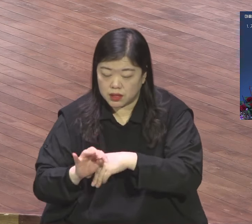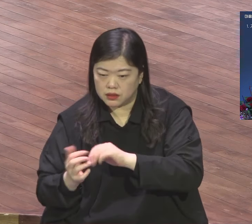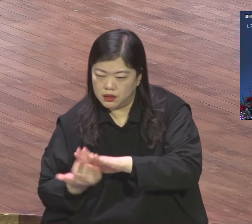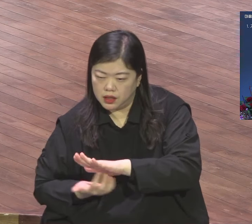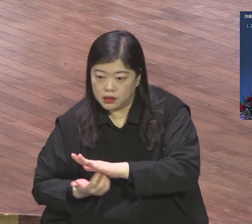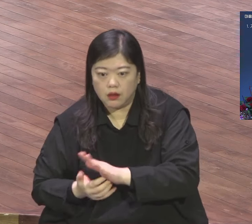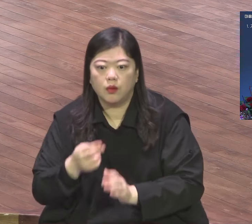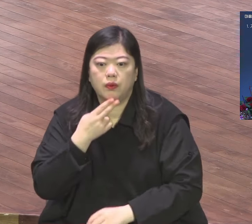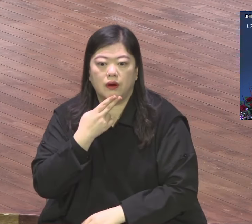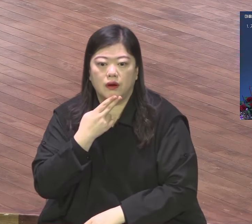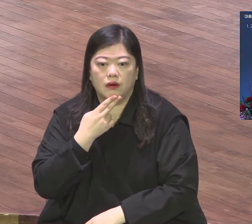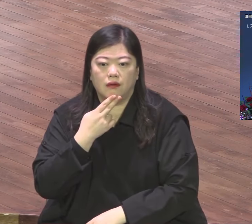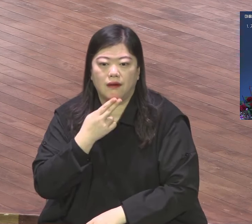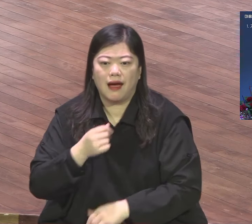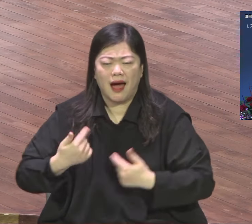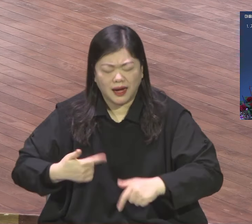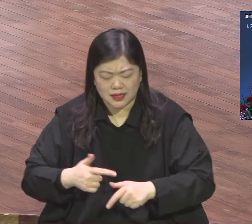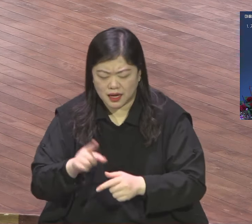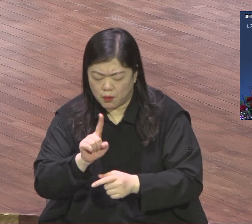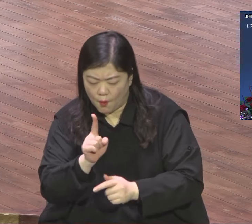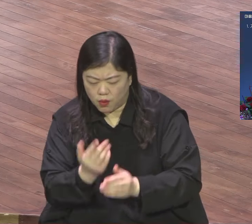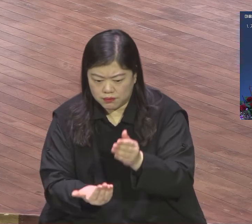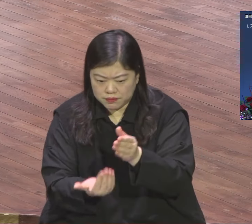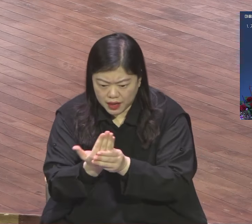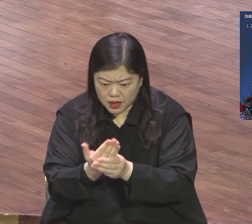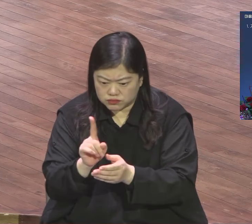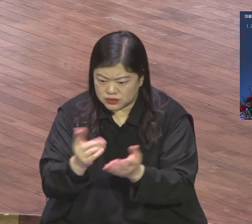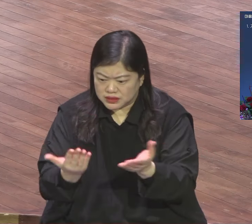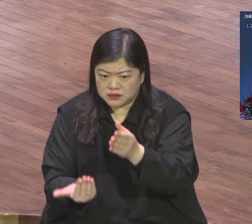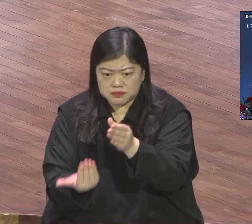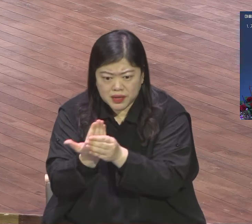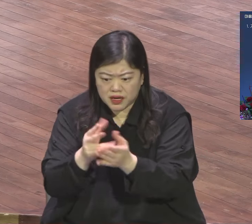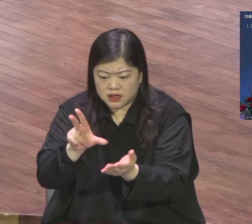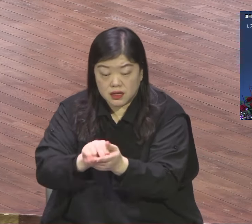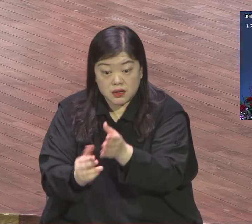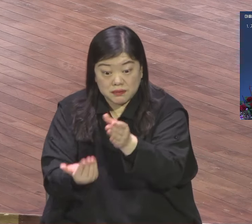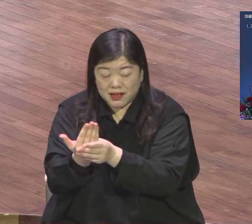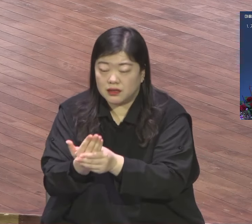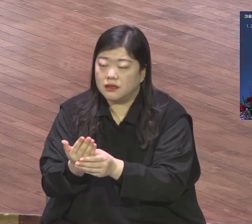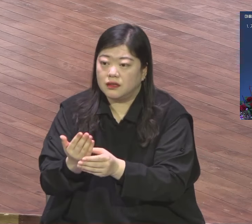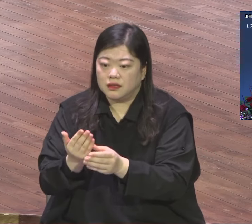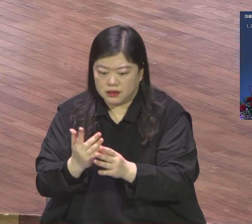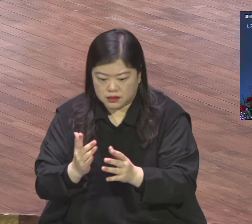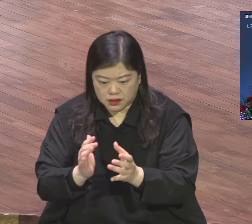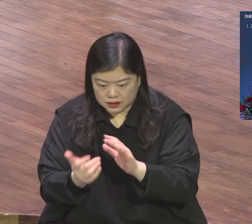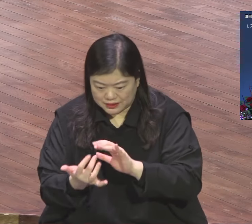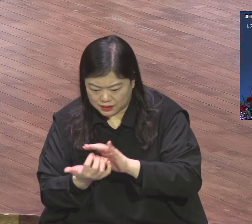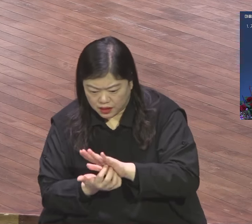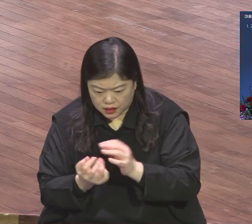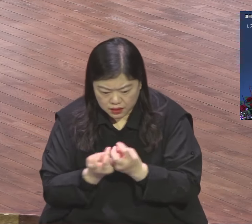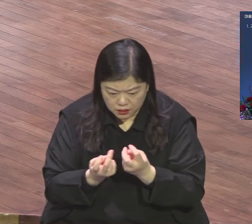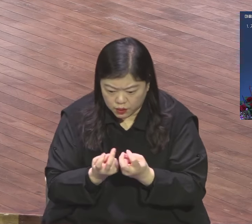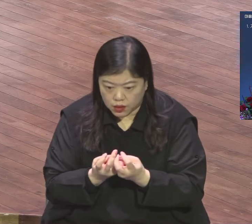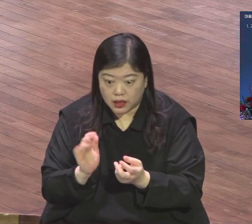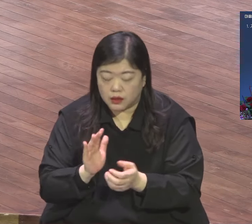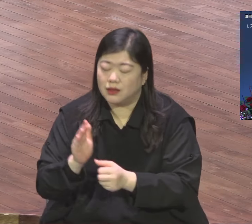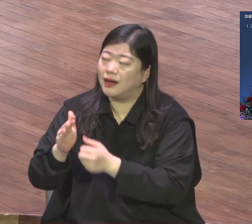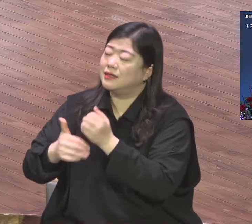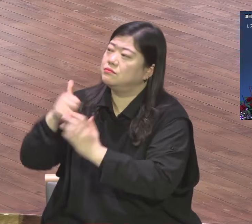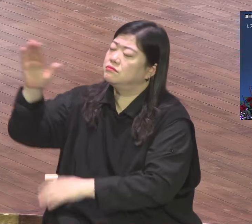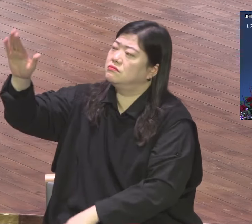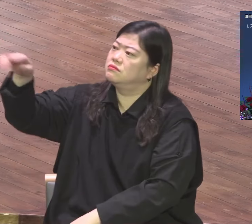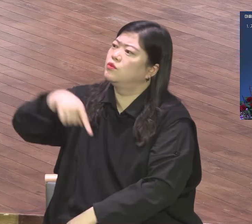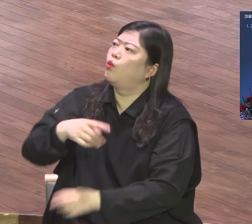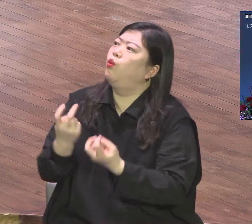않습니다. 하나님 앞에 하나님께서 다 전능자니까 아시니까 그분 앞에만 기도하면 끝이에요. 아멘. 나머지